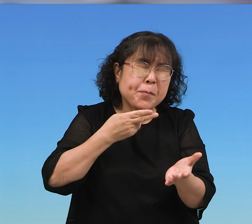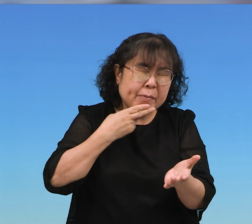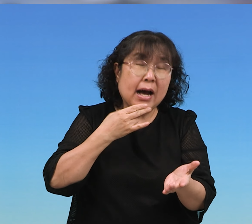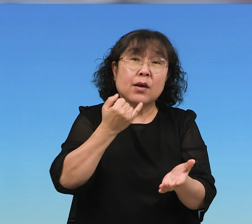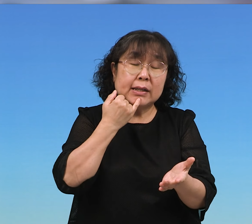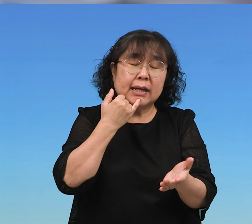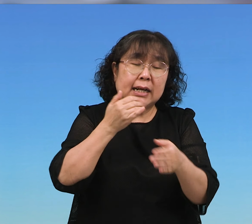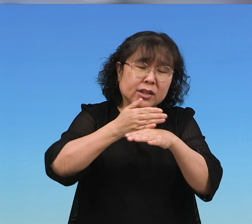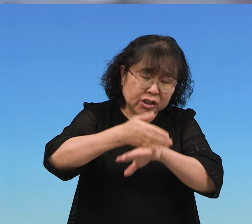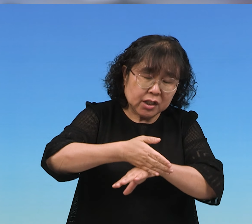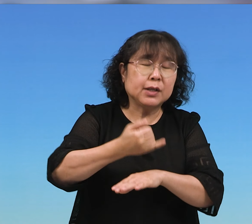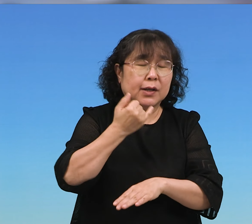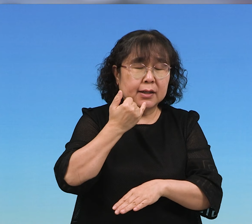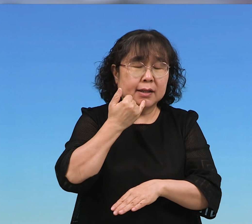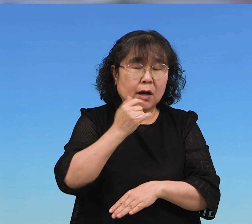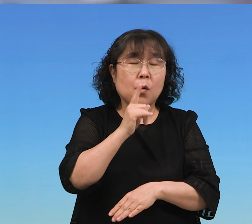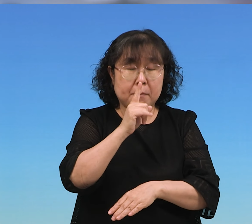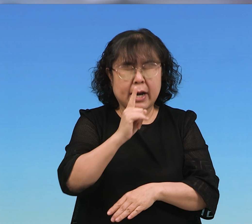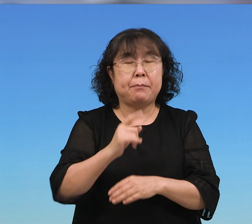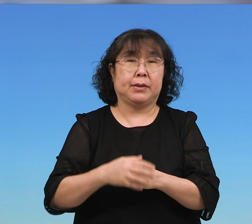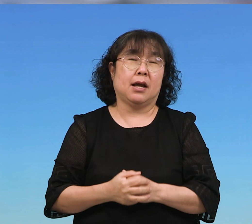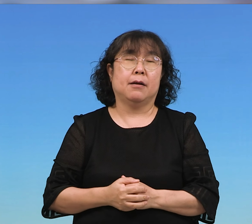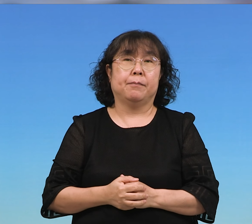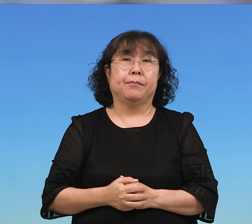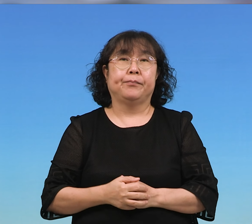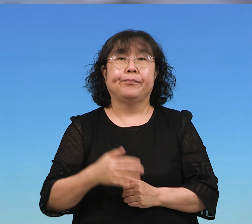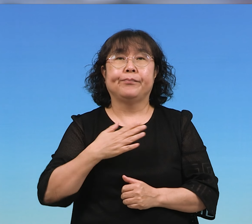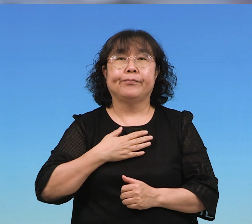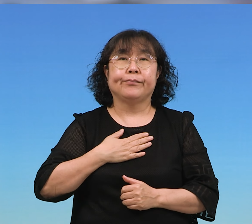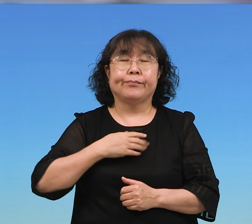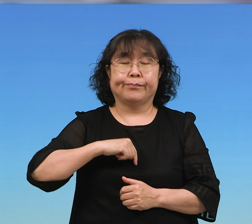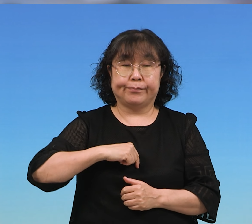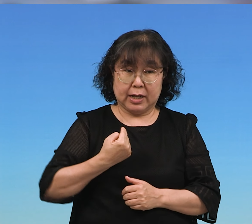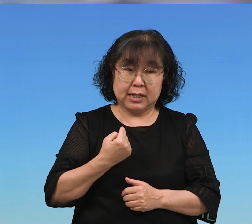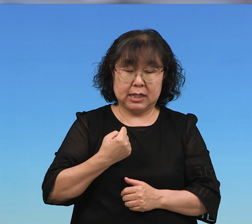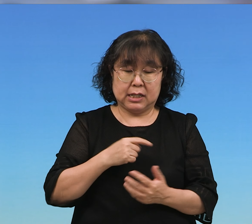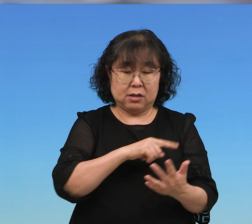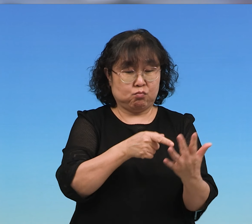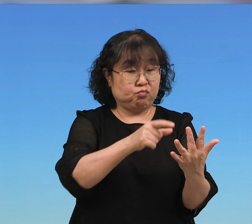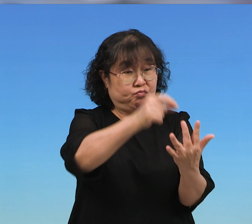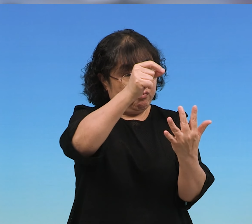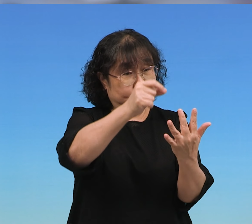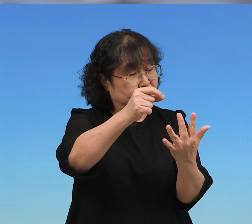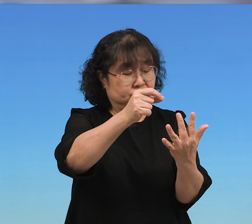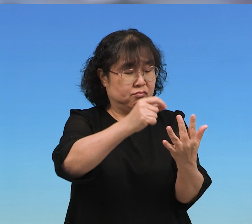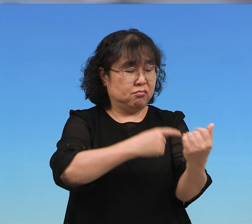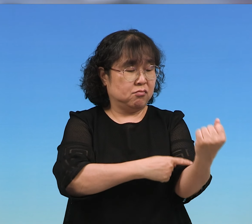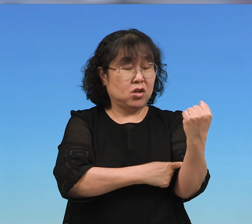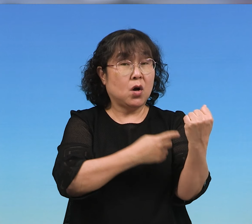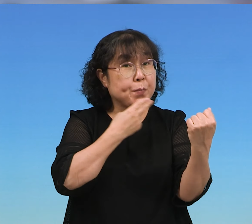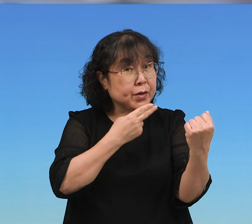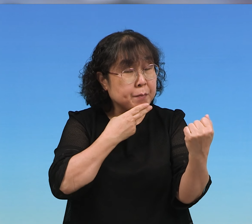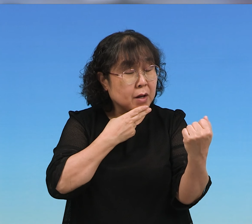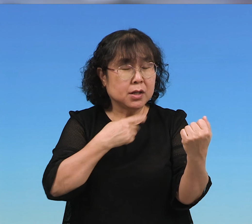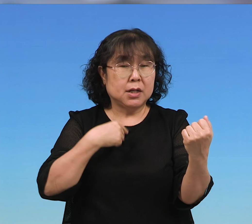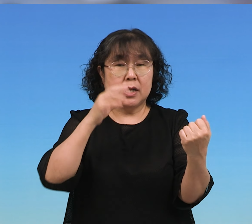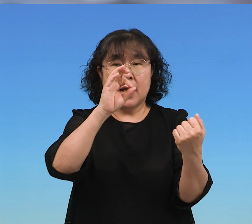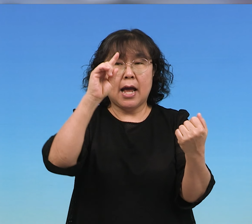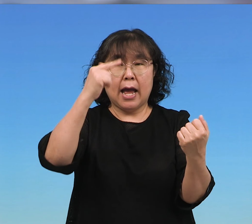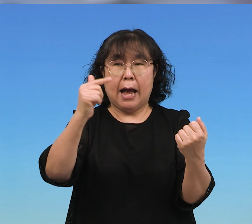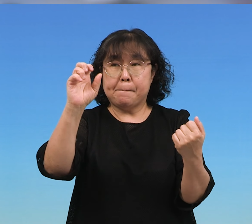그래요. 그 결혼 그 서둘릴 아니다. 그리고 제가 그 확신하는 게 있습니다. 자기가 고를 능력이 없으면,